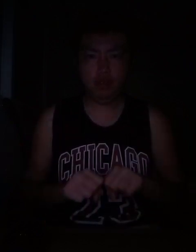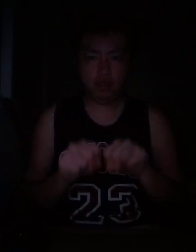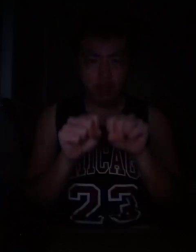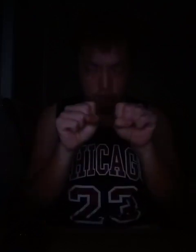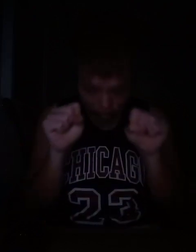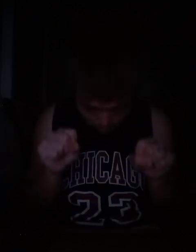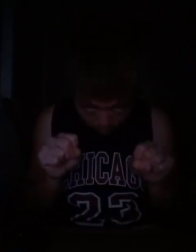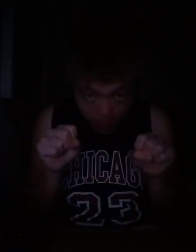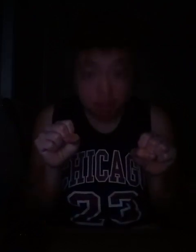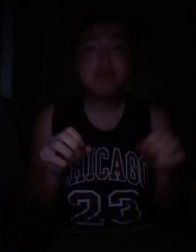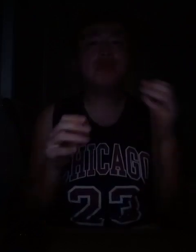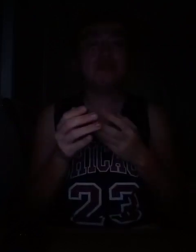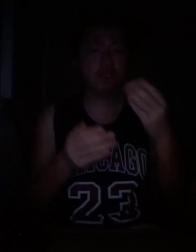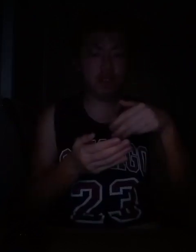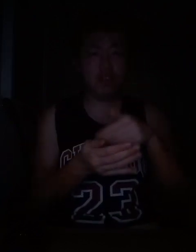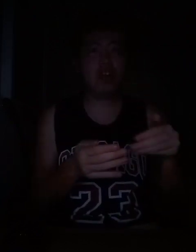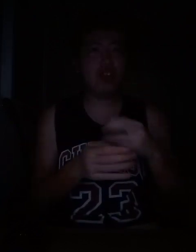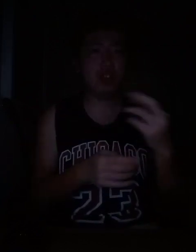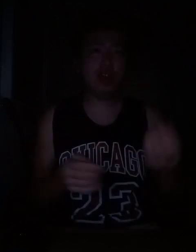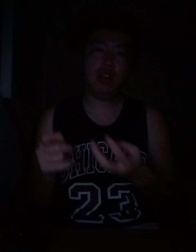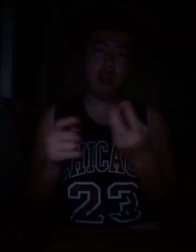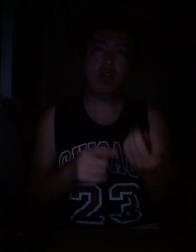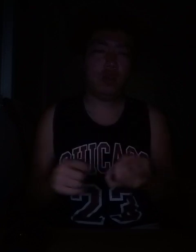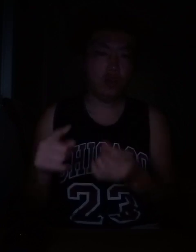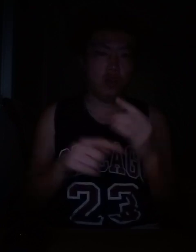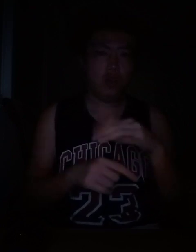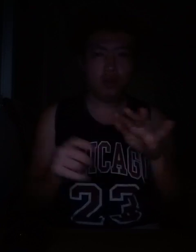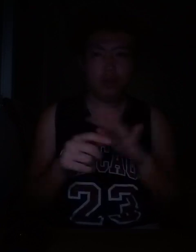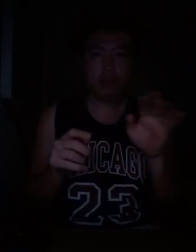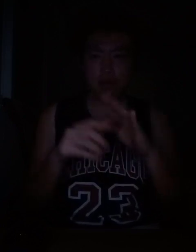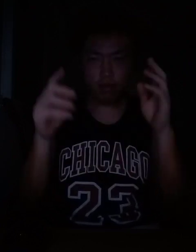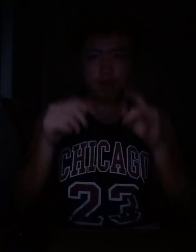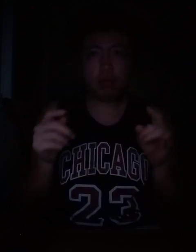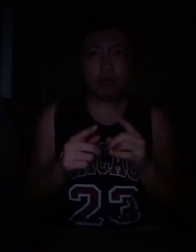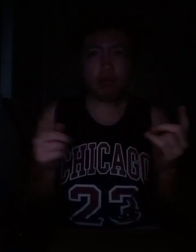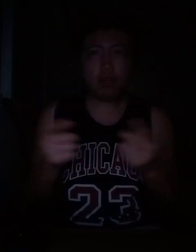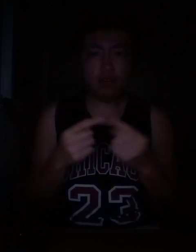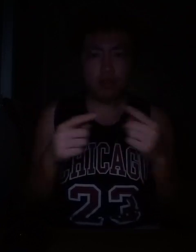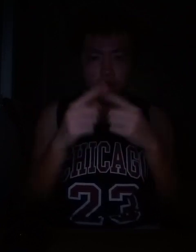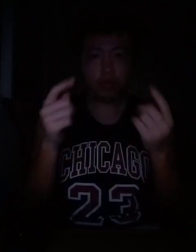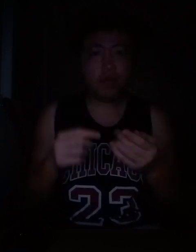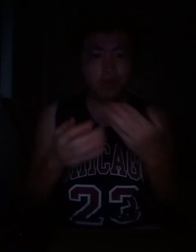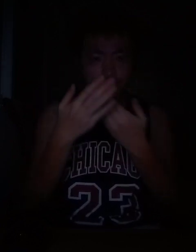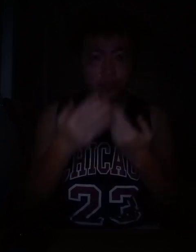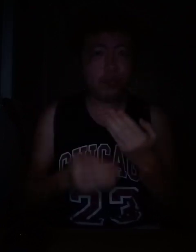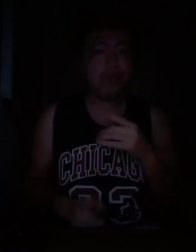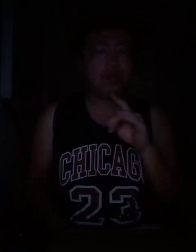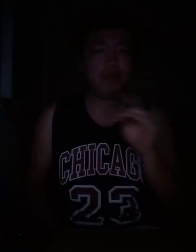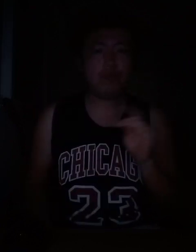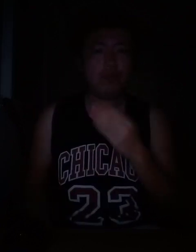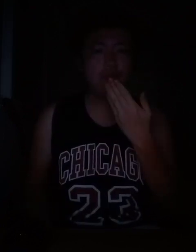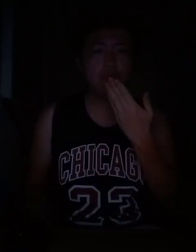기자, 목요일 오전쯤에 그곳 남해안 쪽에 상륙할 걸로 보이는데 지금 선박들은 미리 대피를 한 거죠?